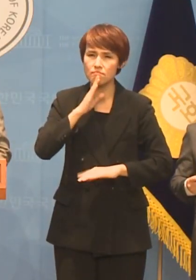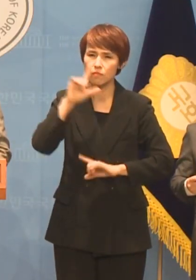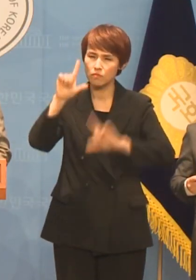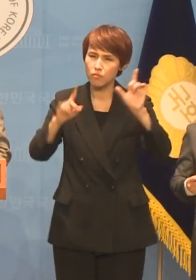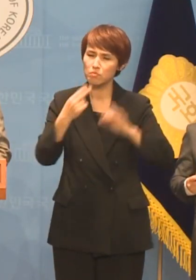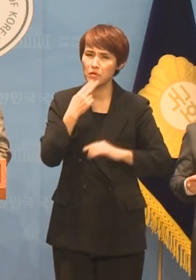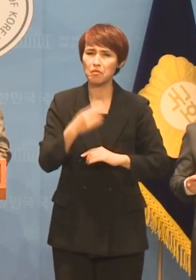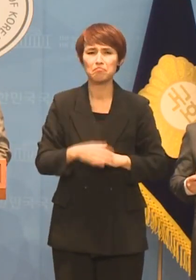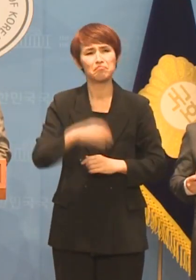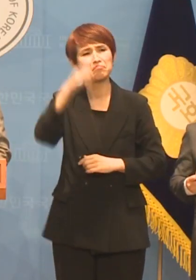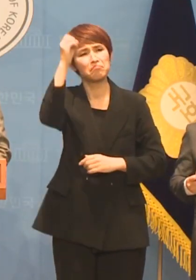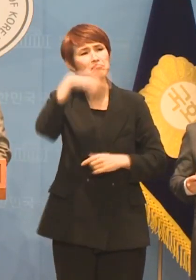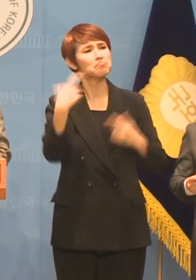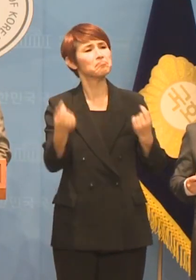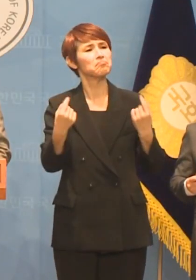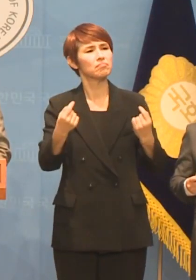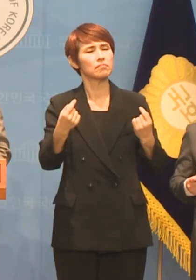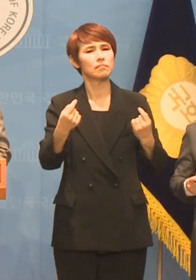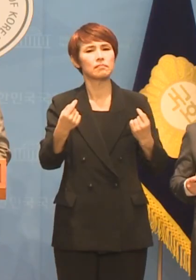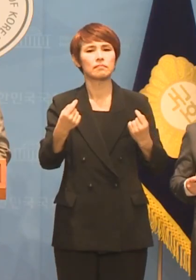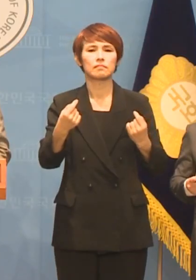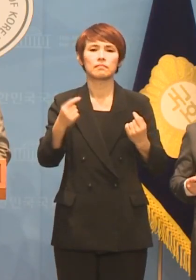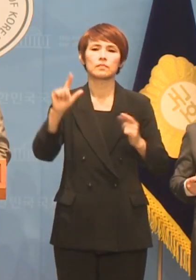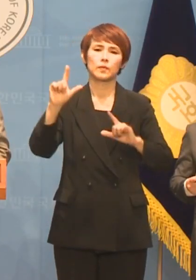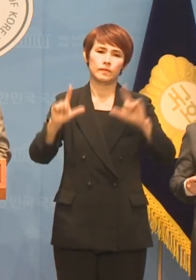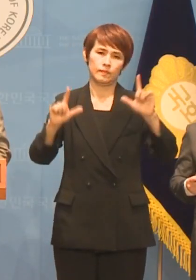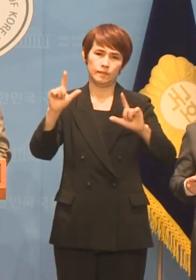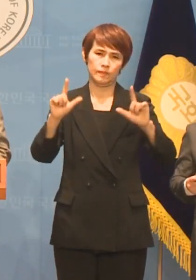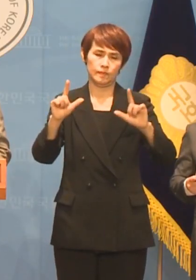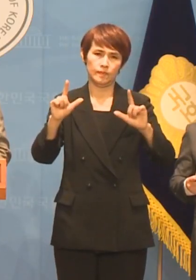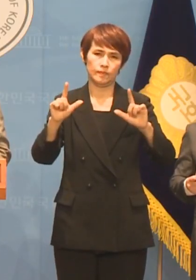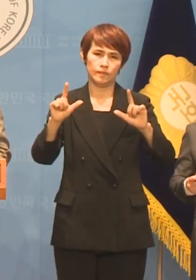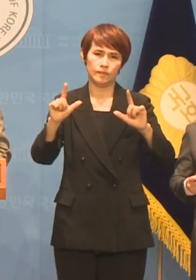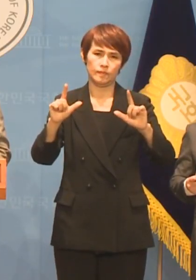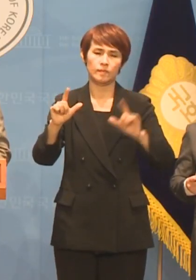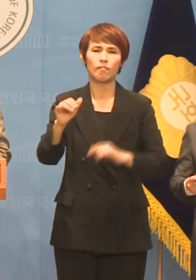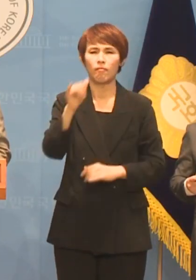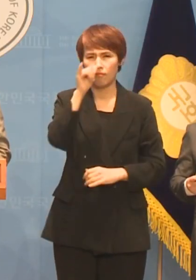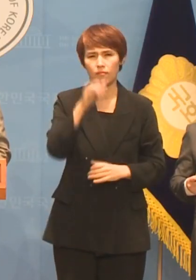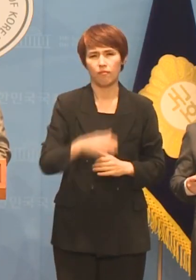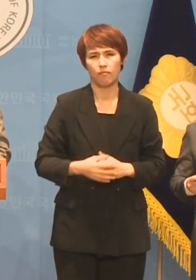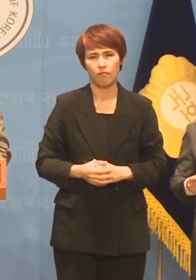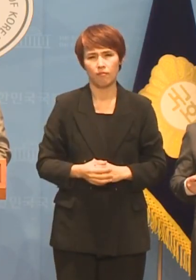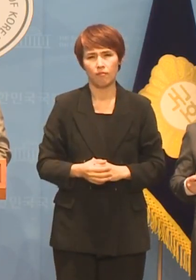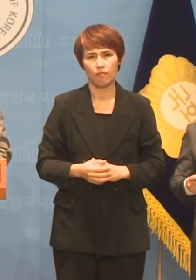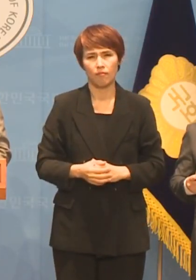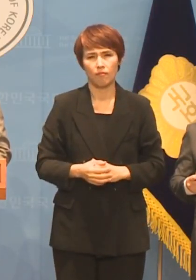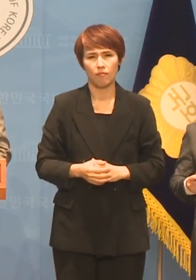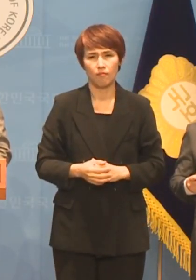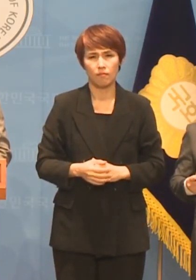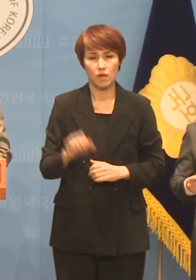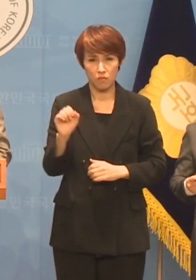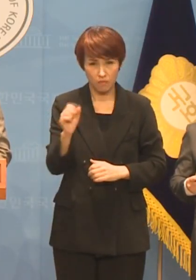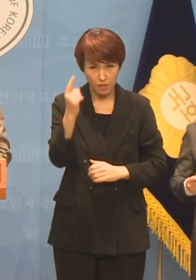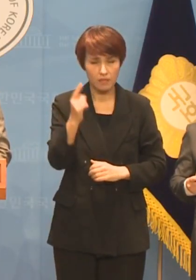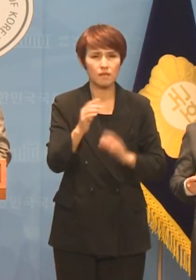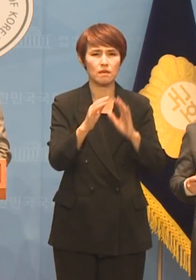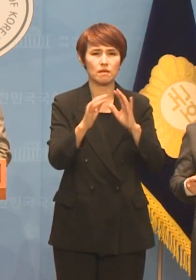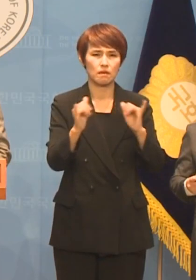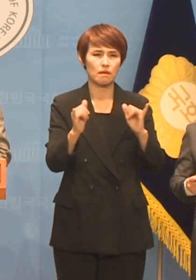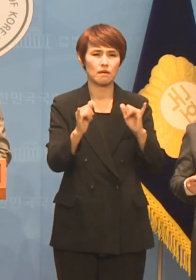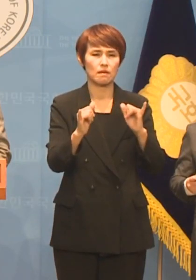뭐 그럴 수도 있지 수준의 행태들이 계속해서 이러한 암세포들을 확산하고